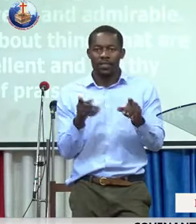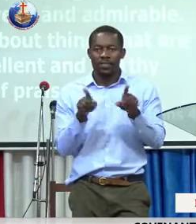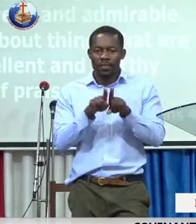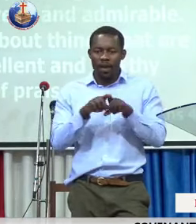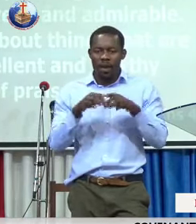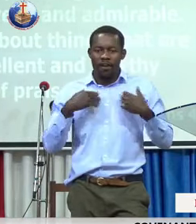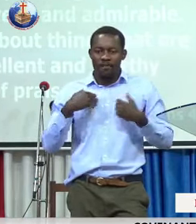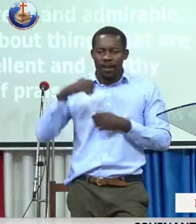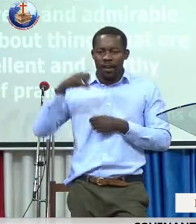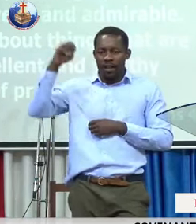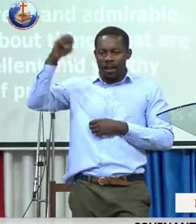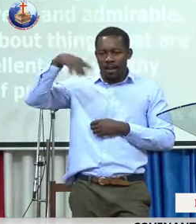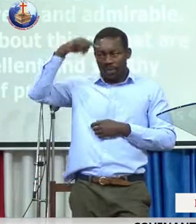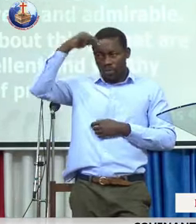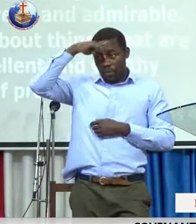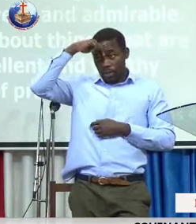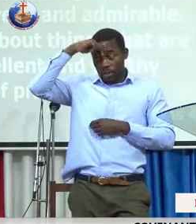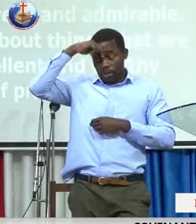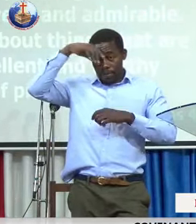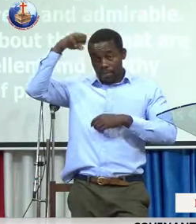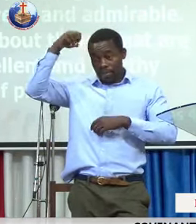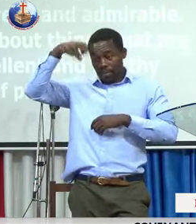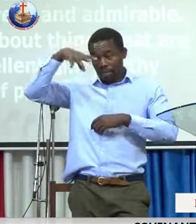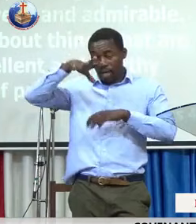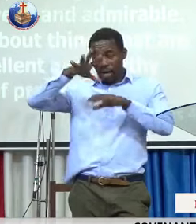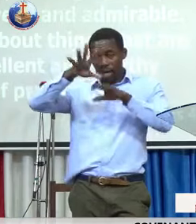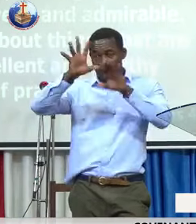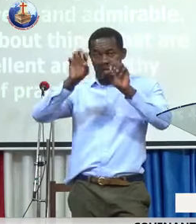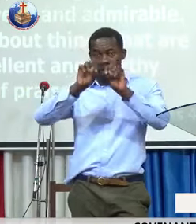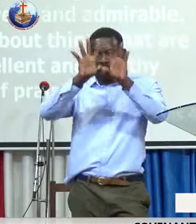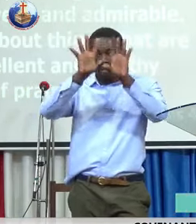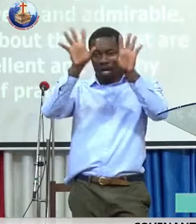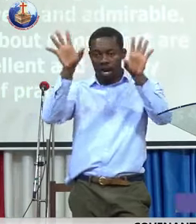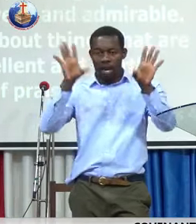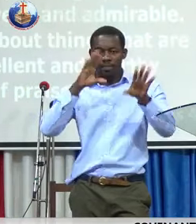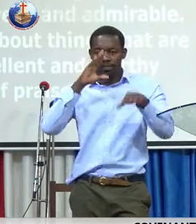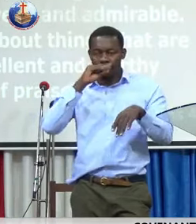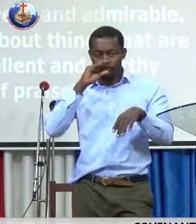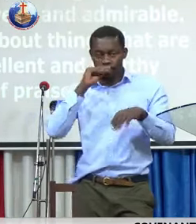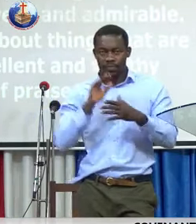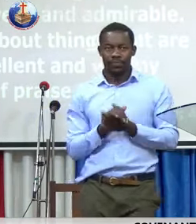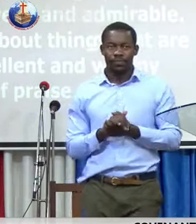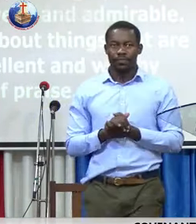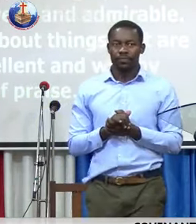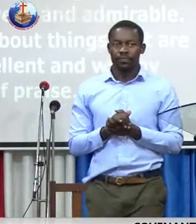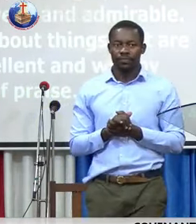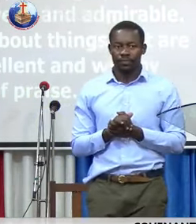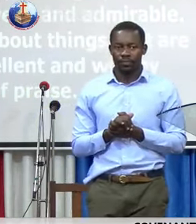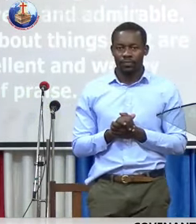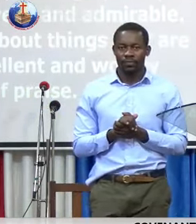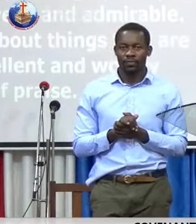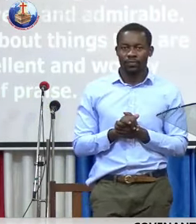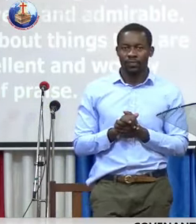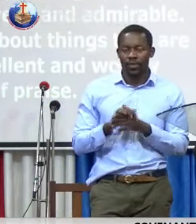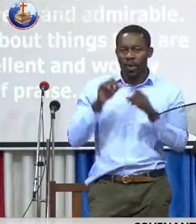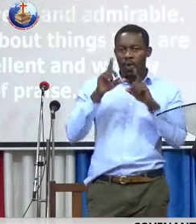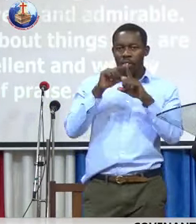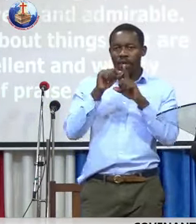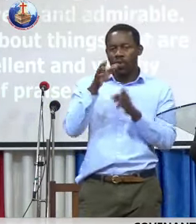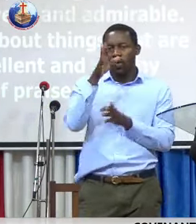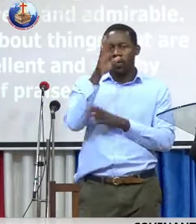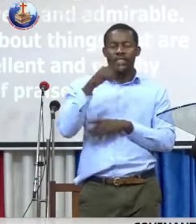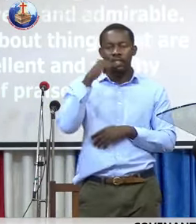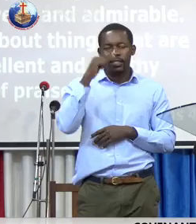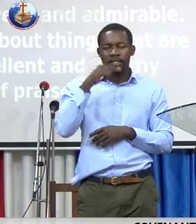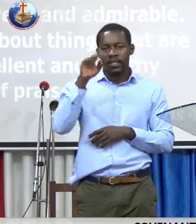of wisdom shining in our speech. Tumekusudia kuwa na nuru ya hekima yetu ikang'aa katika matamshi yetu. The word of the Lord tells us